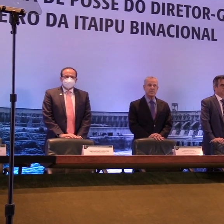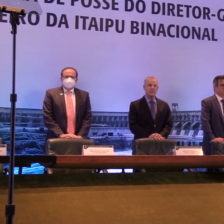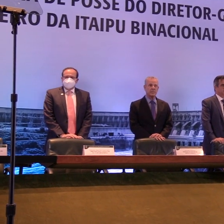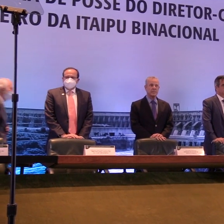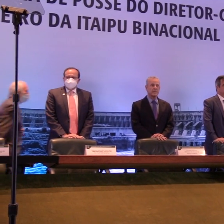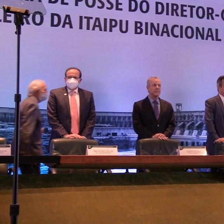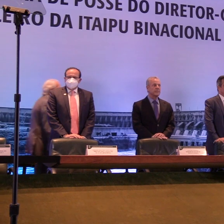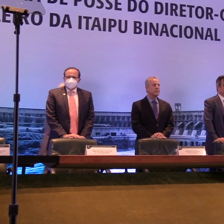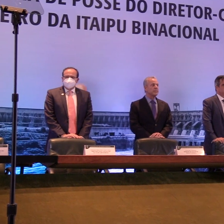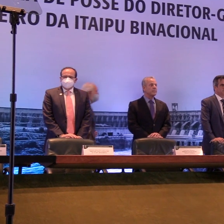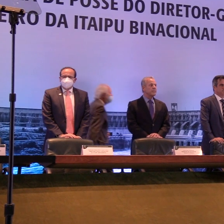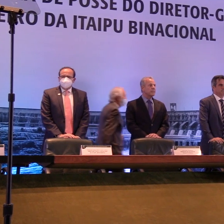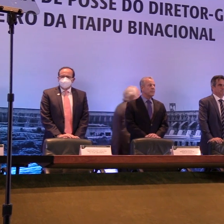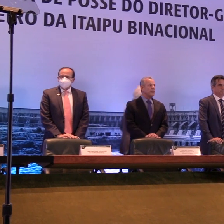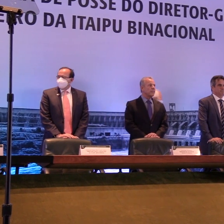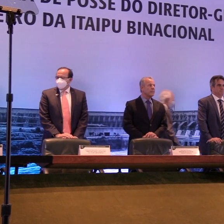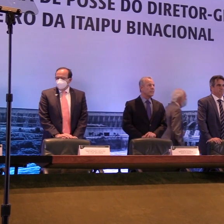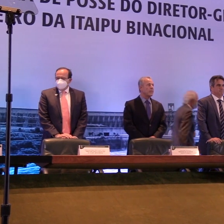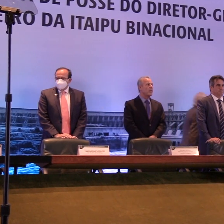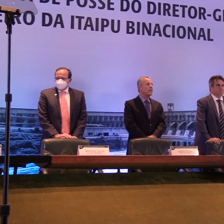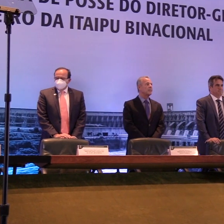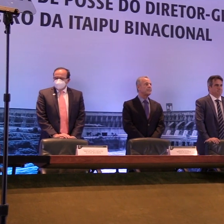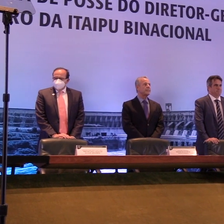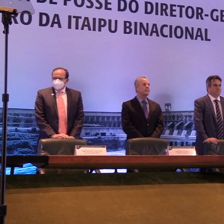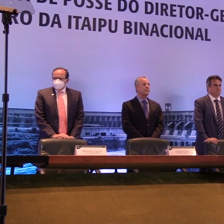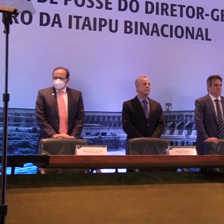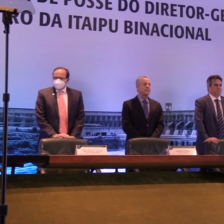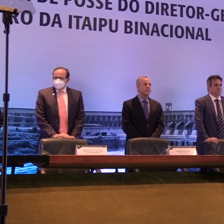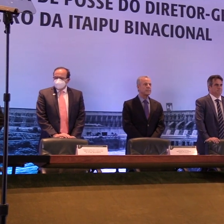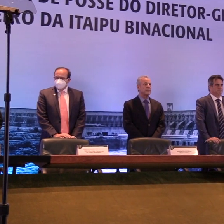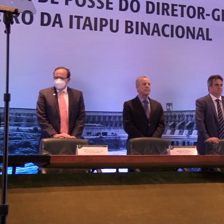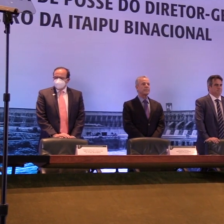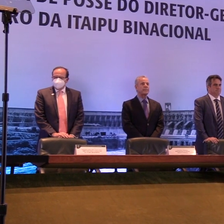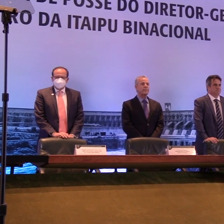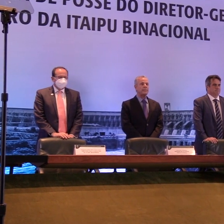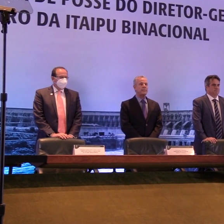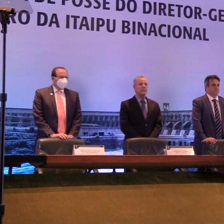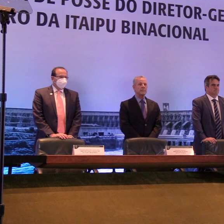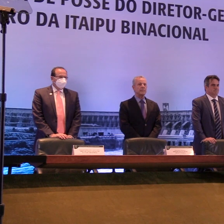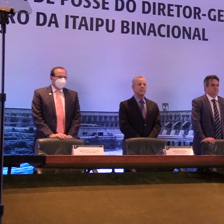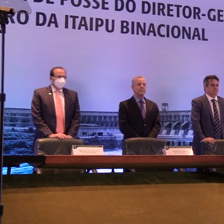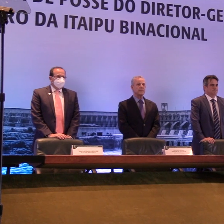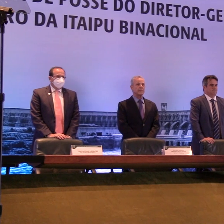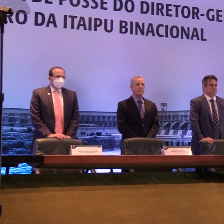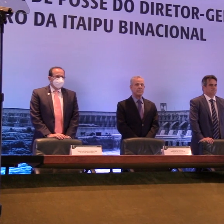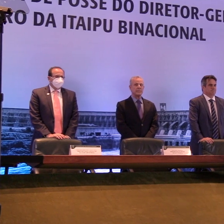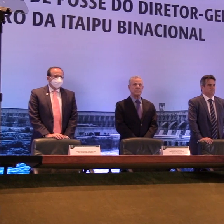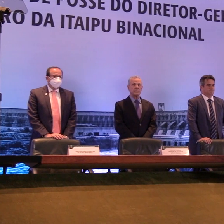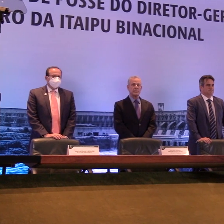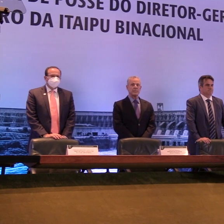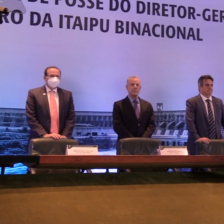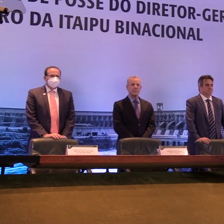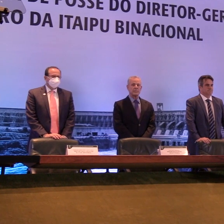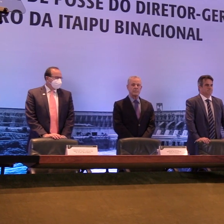gabinete pessoal do presidente da República e conselheiro da Itaipu Binacional, do secretário-geral do Ministério das